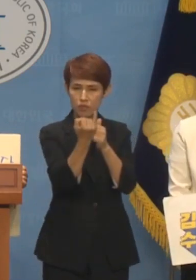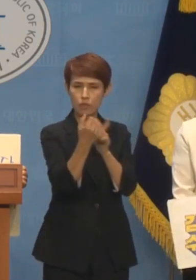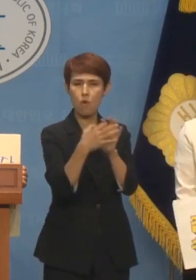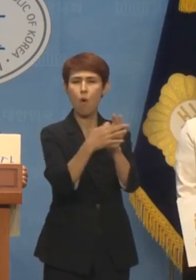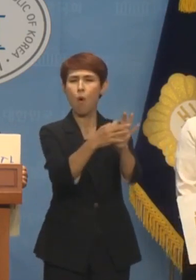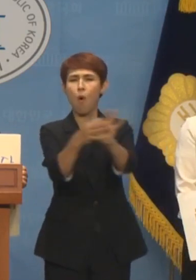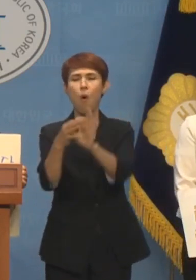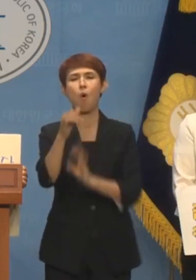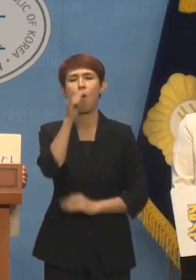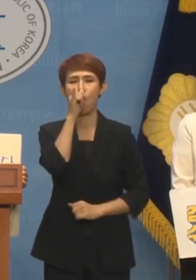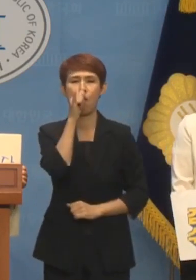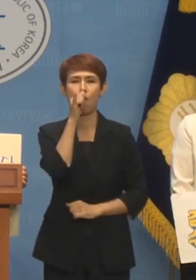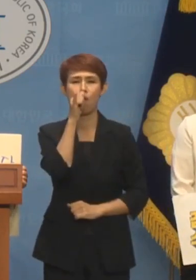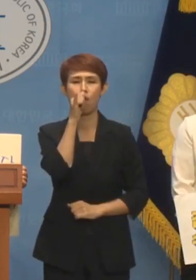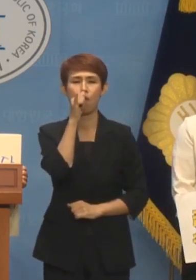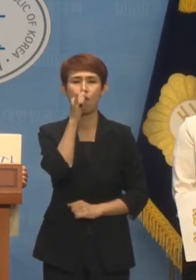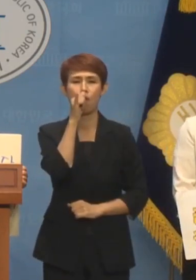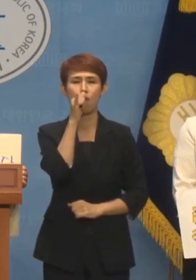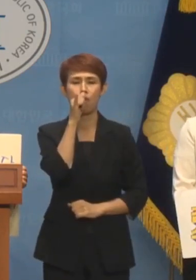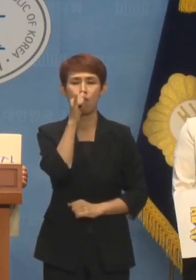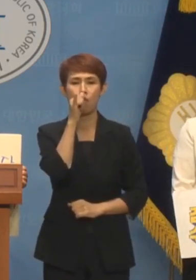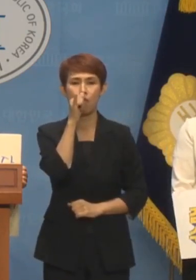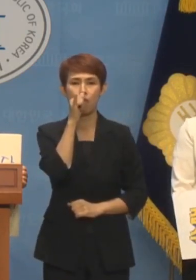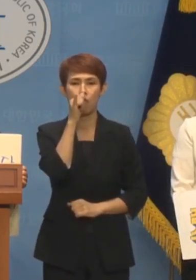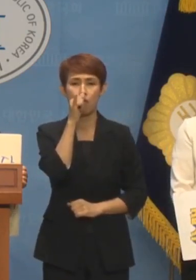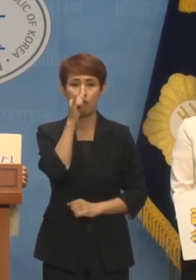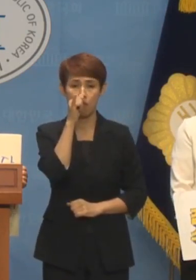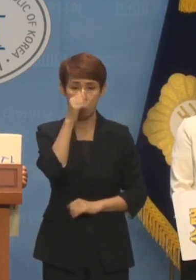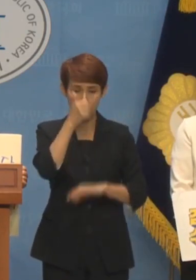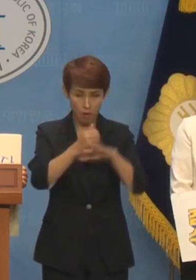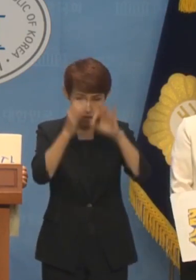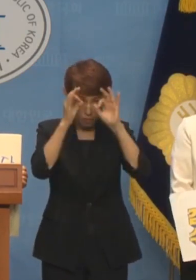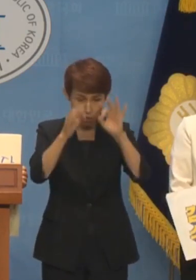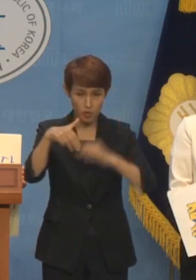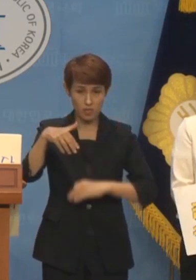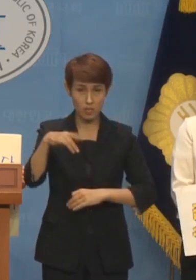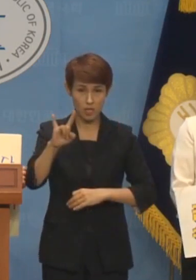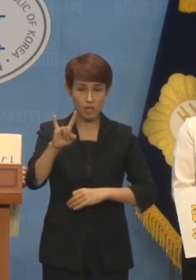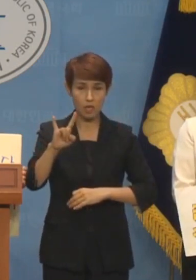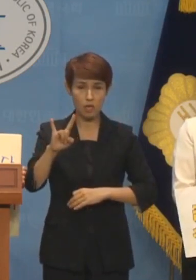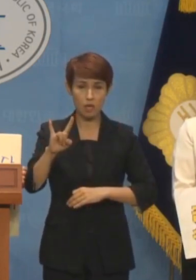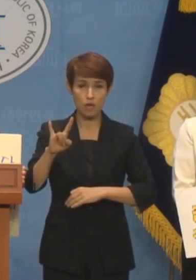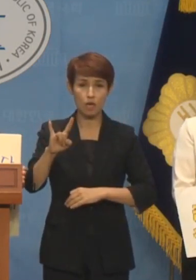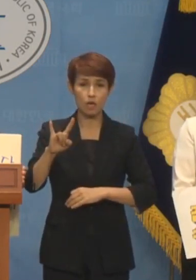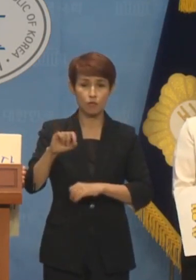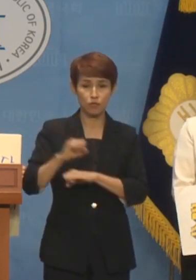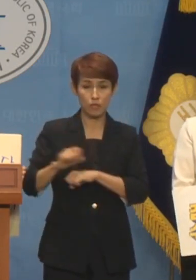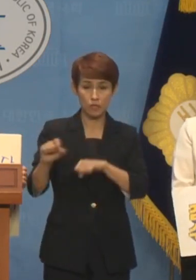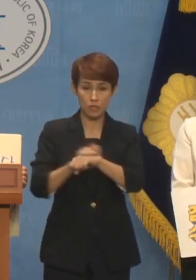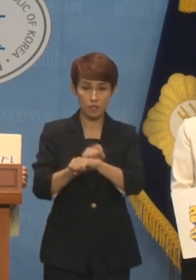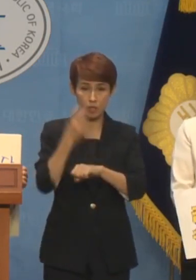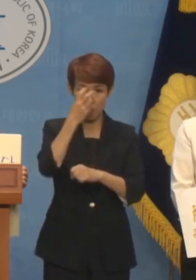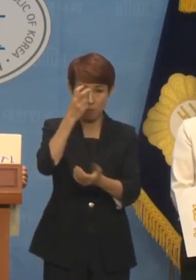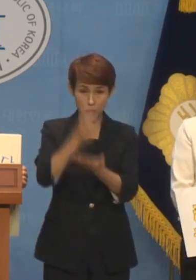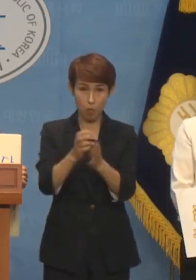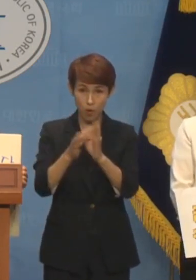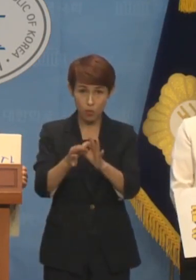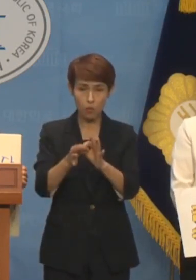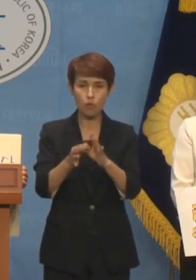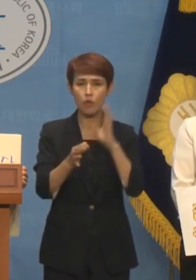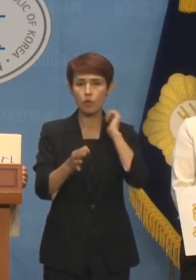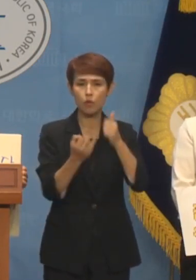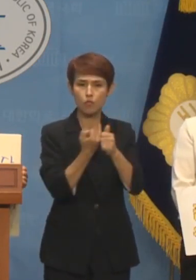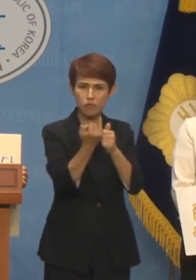뒤에 3개만 연루된 거라고 세관에서 이야기했는데요. 보니까 최상병 특검법 관련해서도 김건희 여사가 로비의